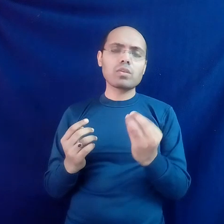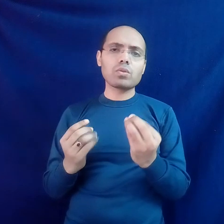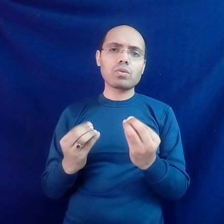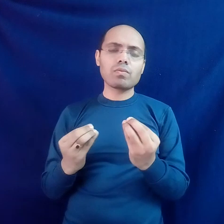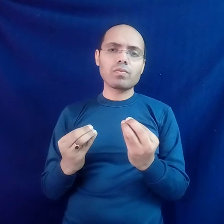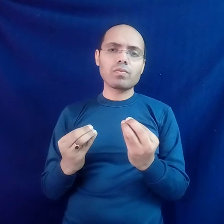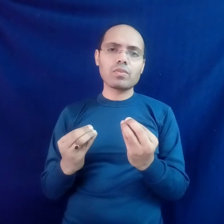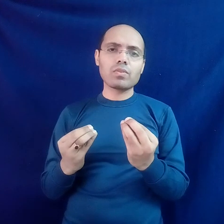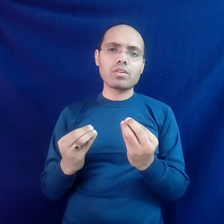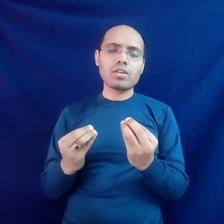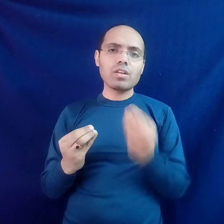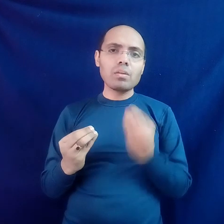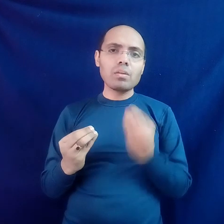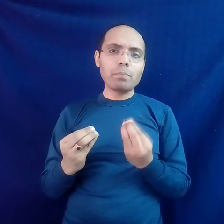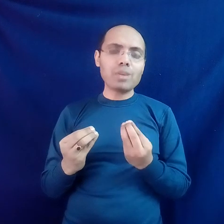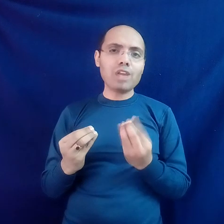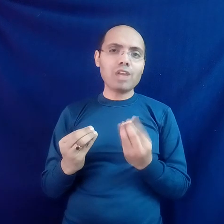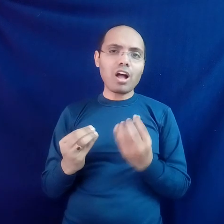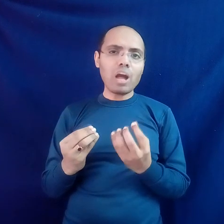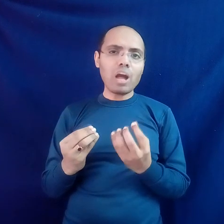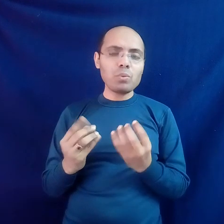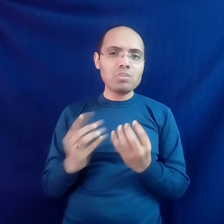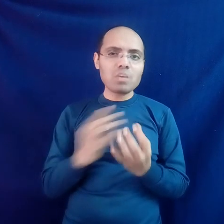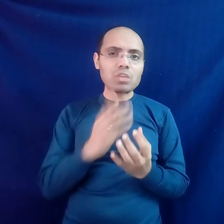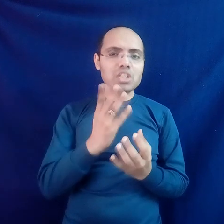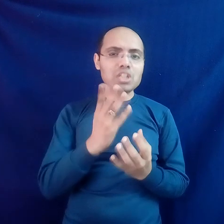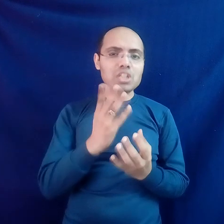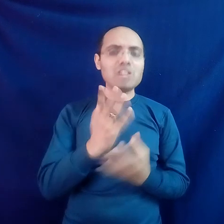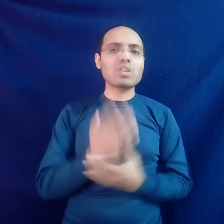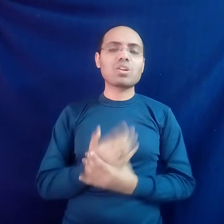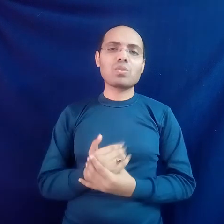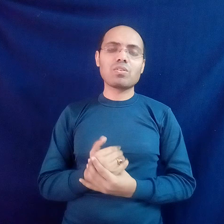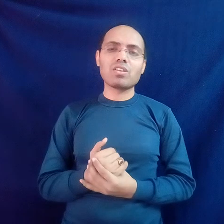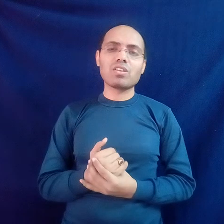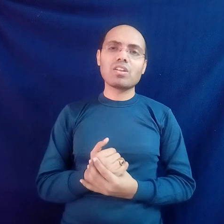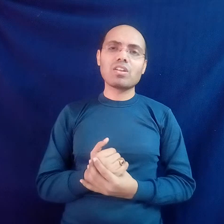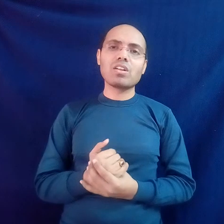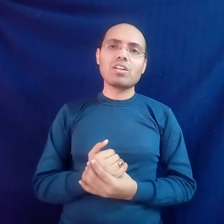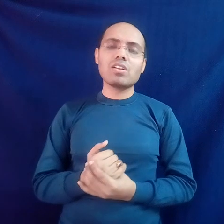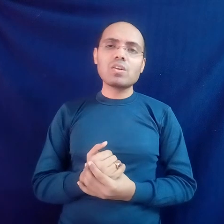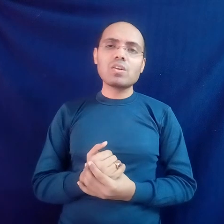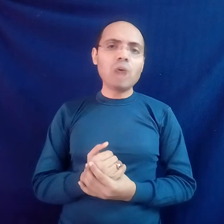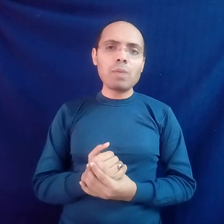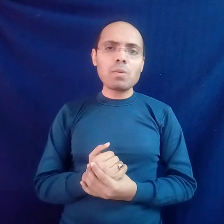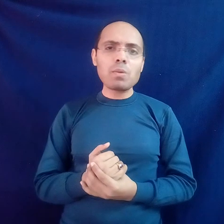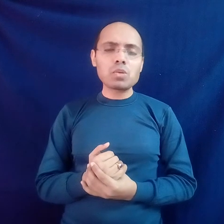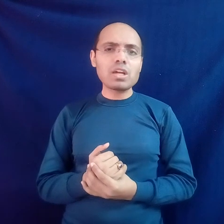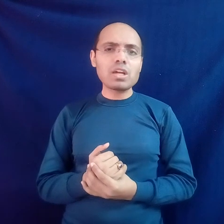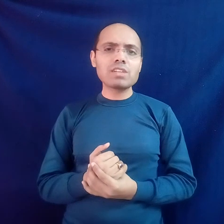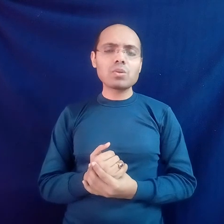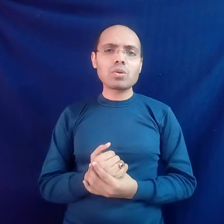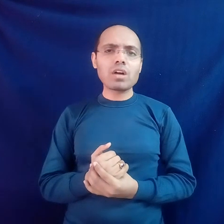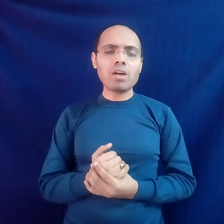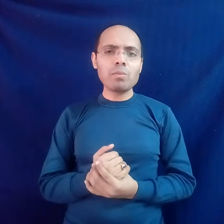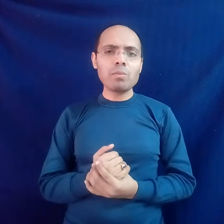दोस्तों, बस आप ऊर्जा को दिशा दे सकते हो। तो हमें भी कुछ नहीं करना दोस्तों, अगर हम भी